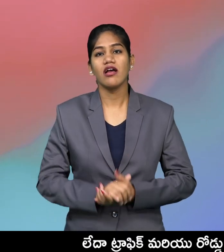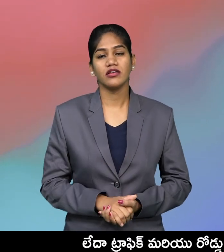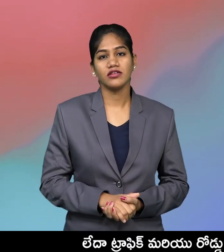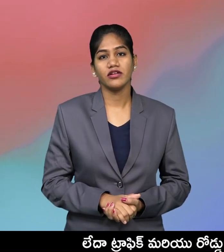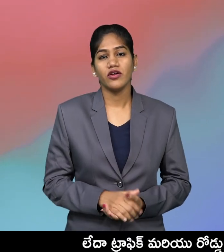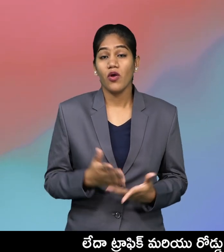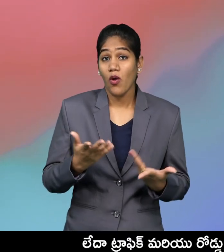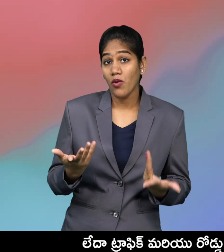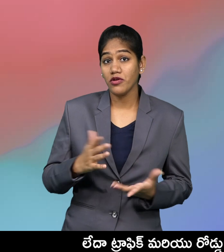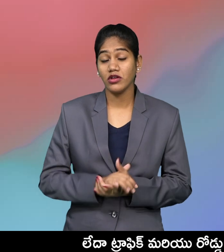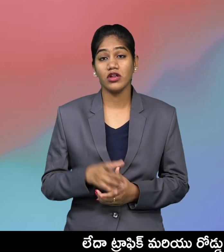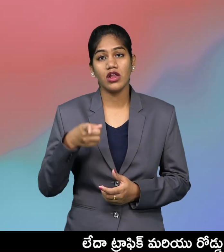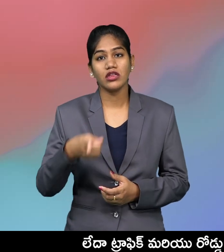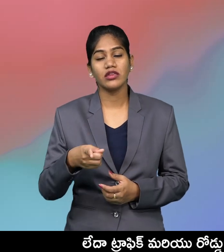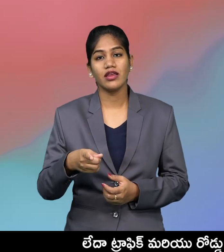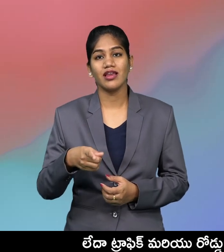ఉల్లంఘించడం వల్ల ప్రమాదాలు జరుగుతాయి.